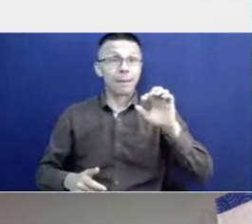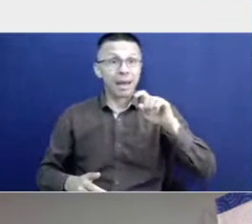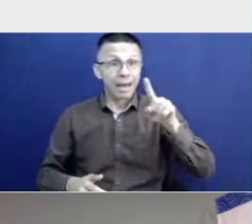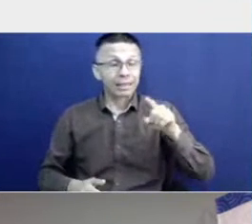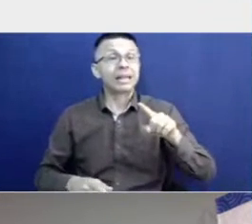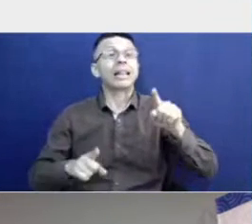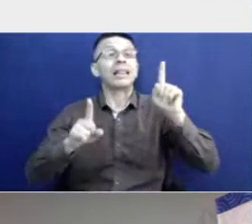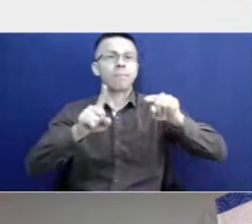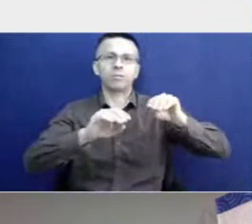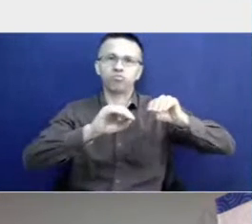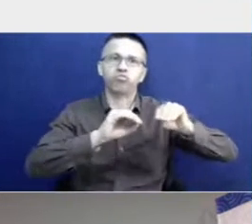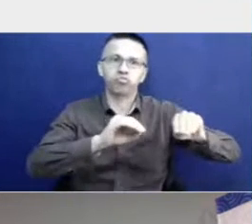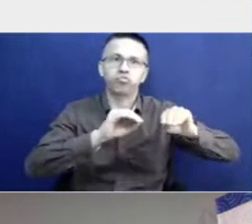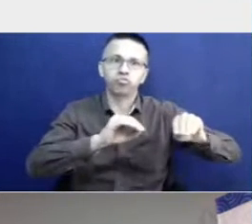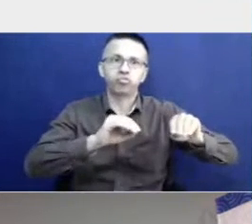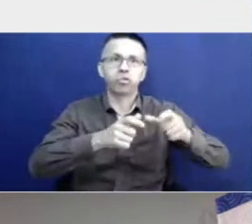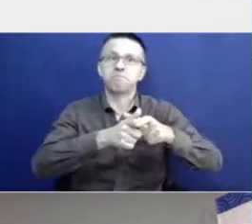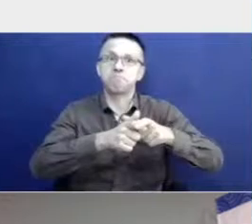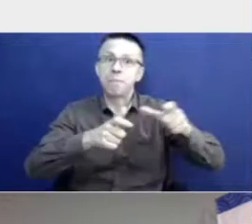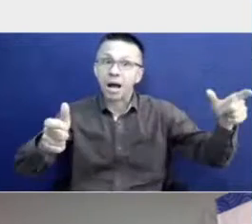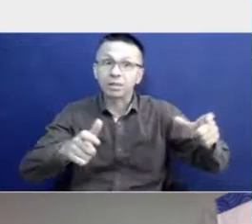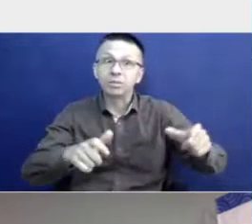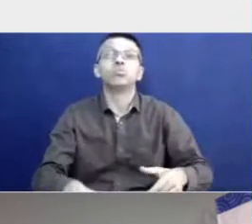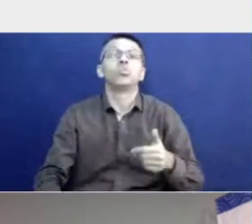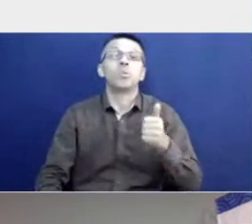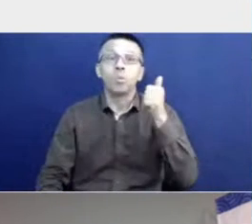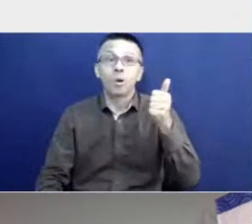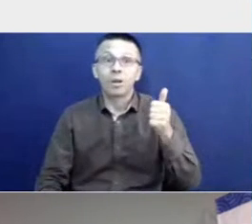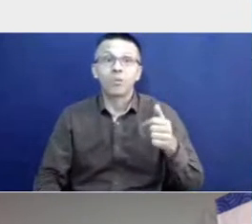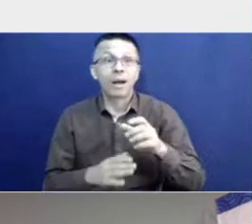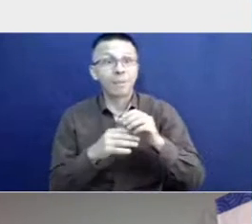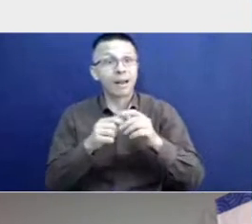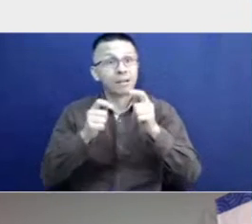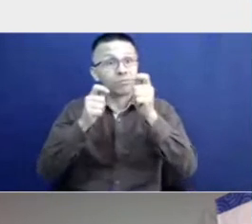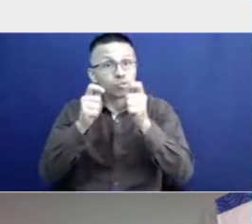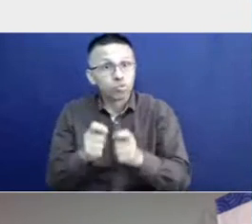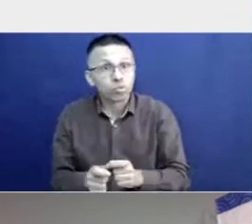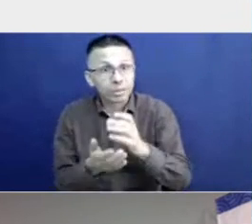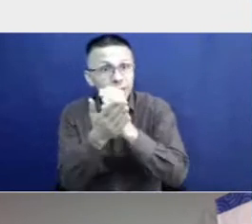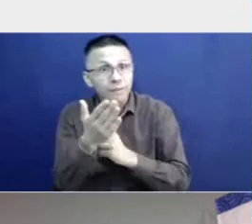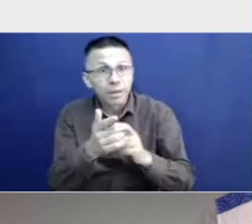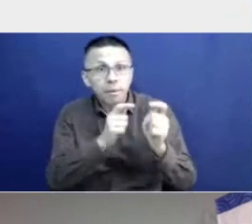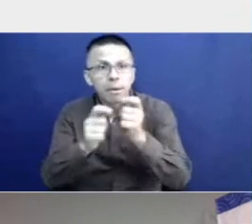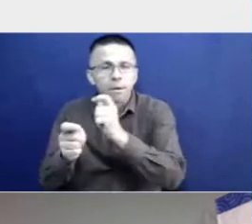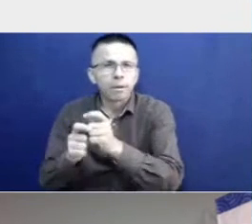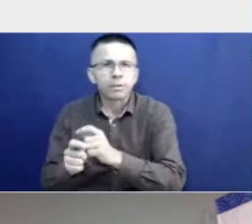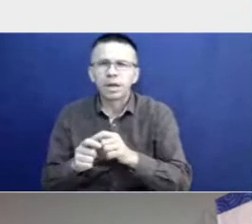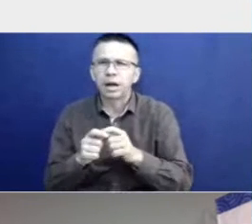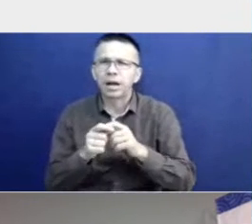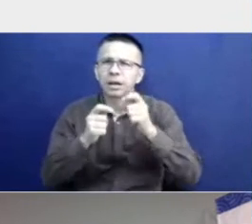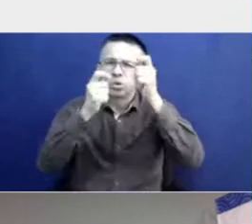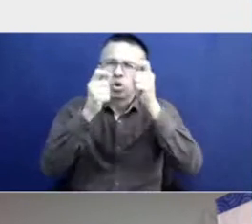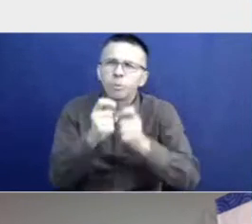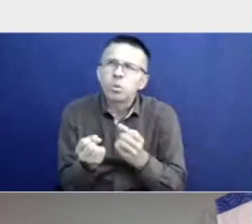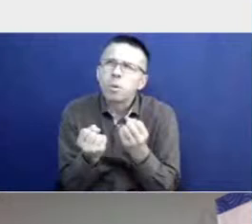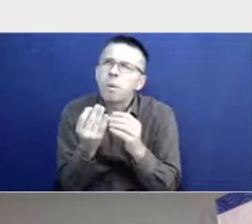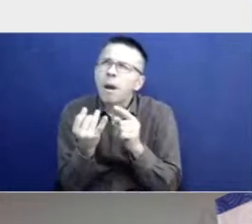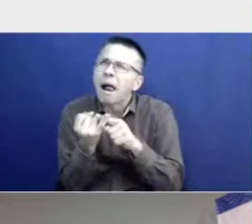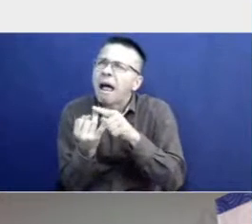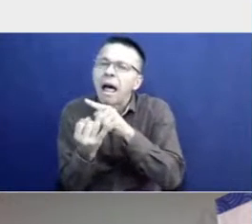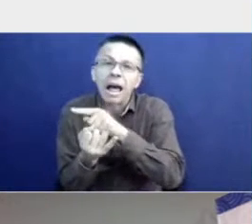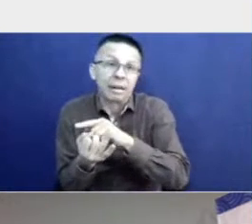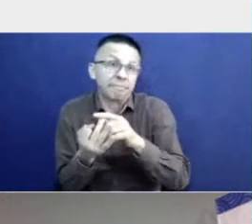capacitando en este proceso de certificación y de registro y localización. No mantengo en mi memoria todos los números, pero es muy